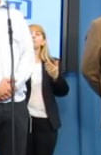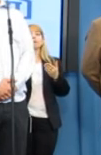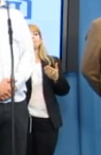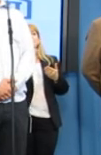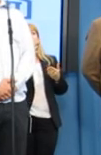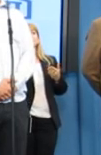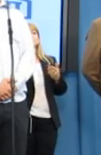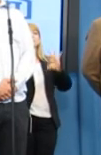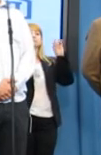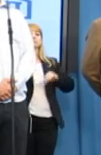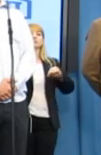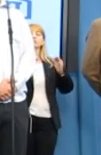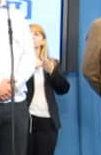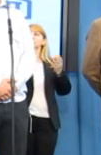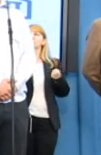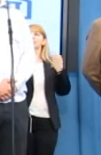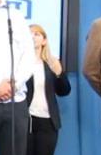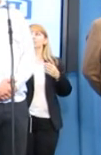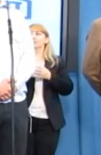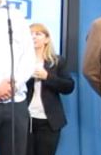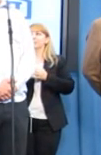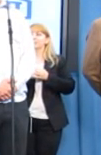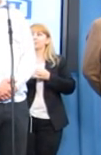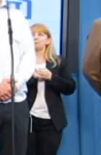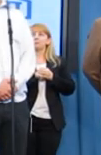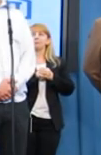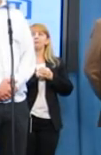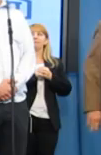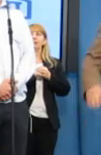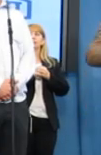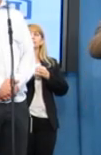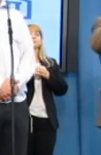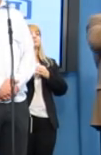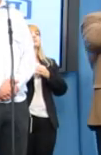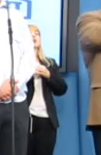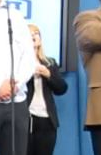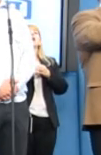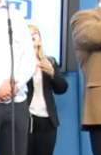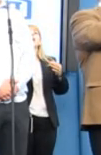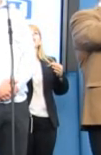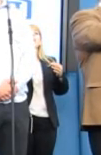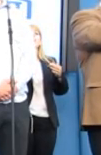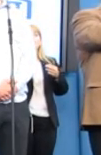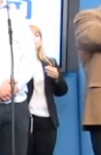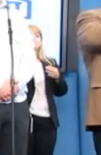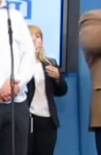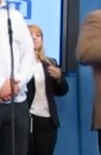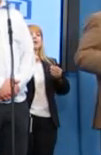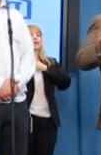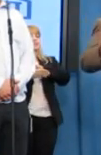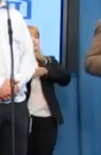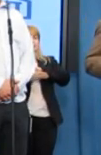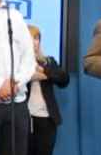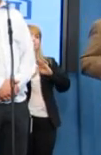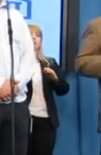wy się rozliczaliście z prawnikami w tej sprawie? Zaraz odpowiem. Może najpierw poproszę Ryszarda. Ja, słuchajcie, drodzy państwo, ja powiem, jakie są zasady.